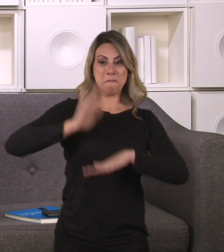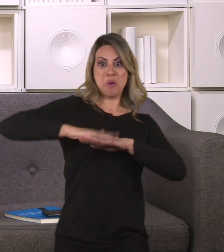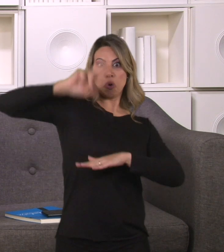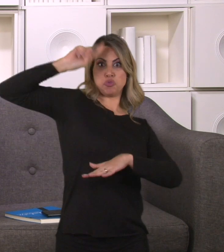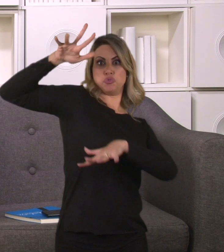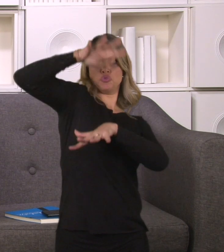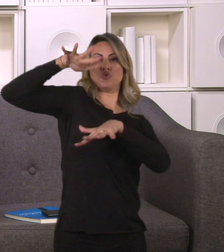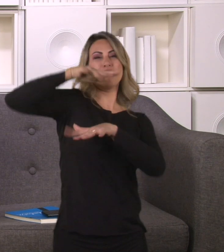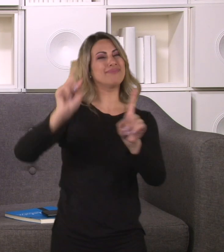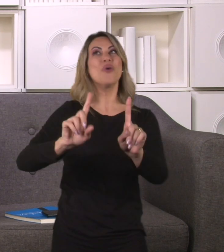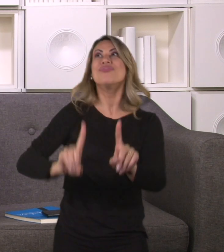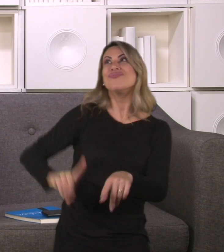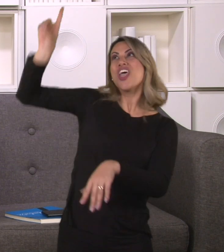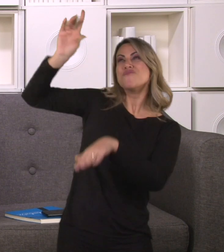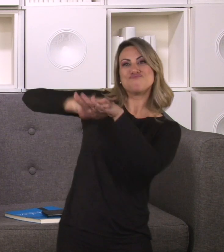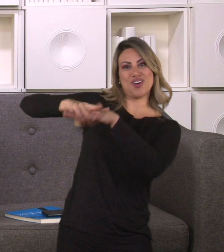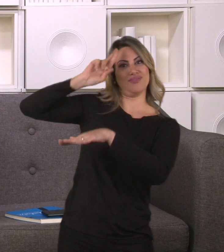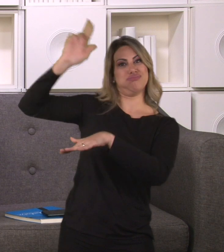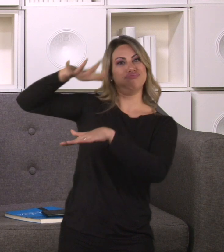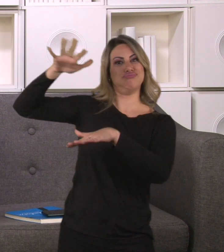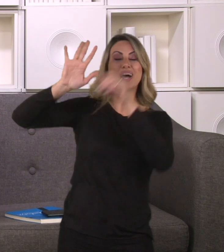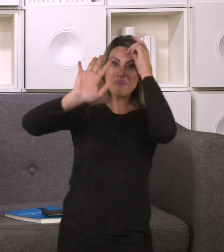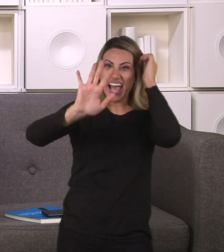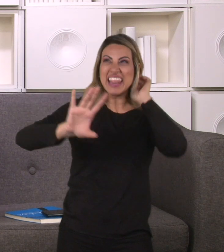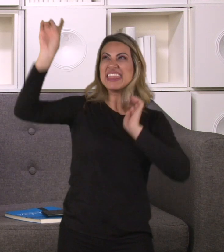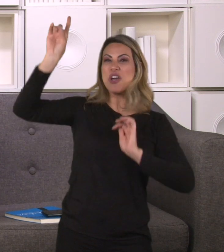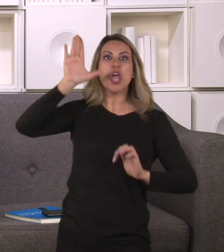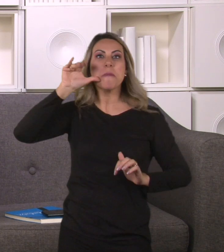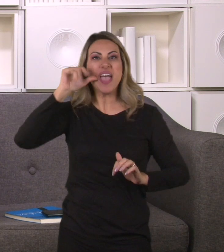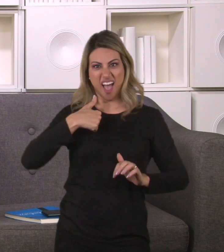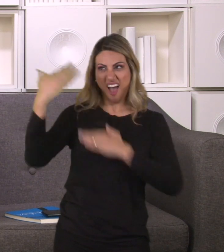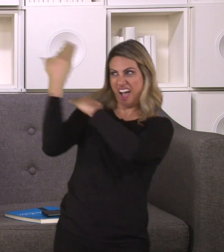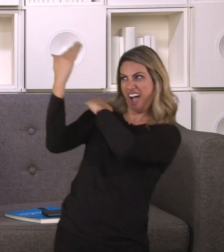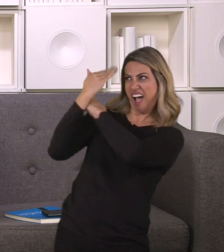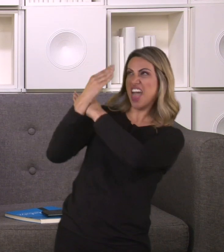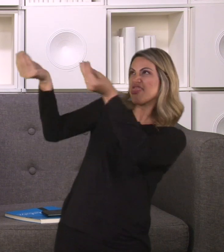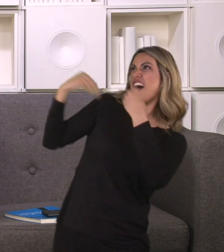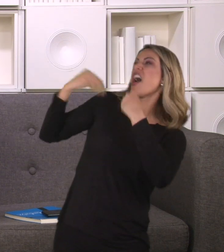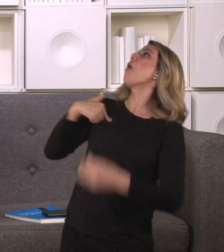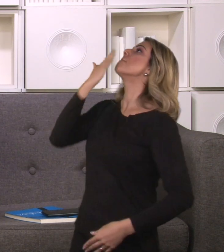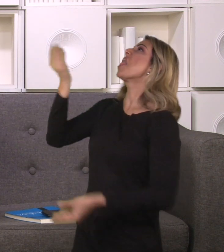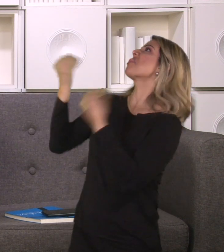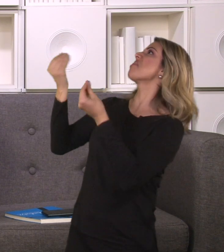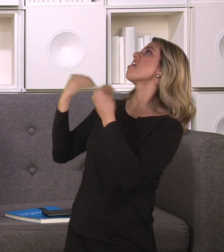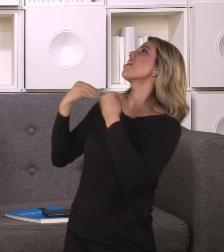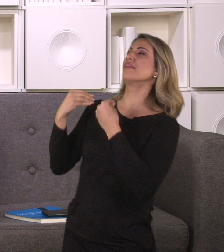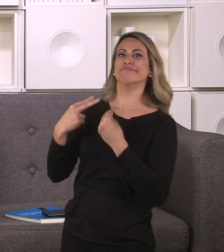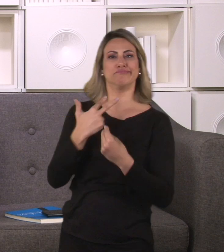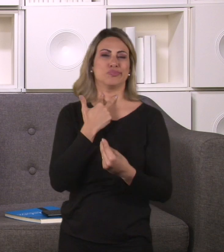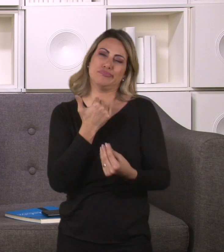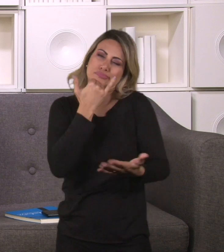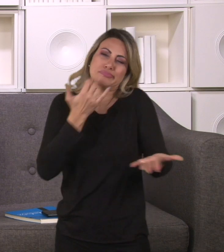o Deus onipotente não está a nosso serviço para fazer a vida ser do jeito que a gente quer que seja. Então, as minhas perguntas para